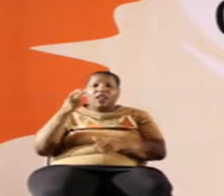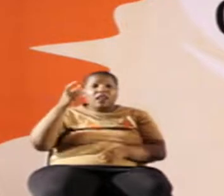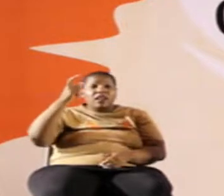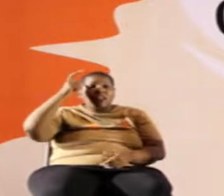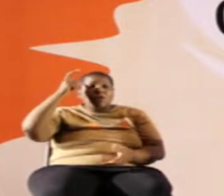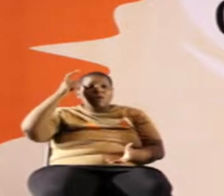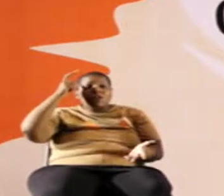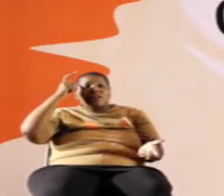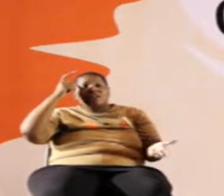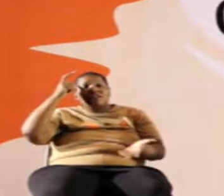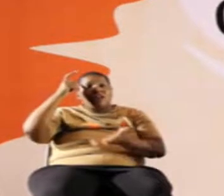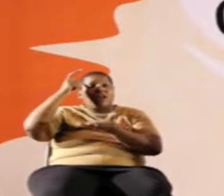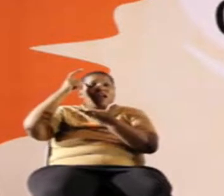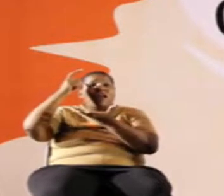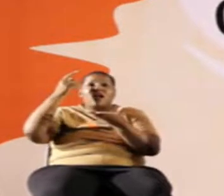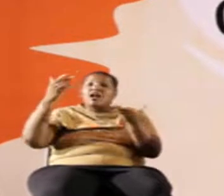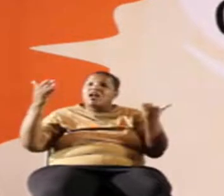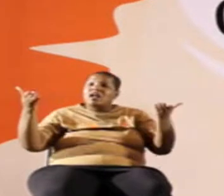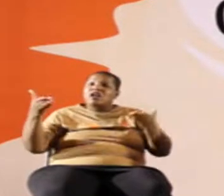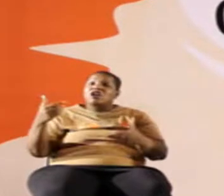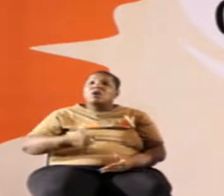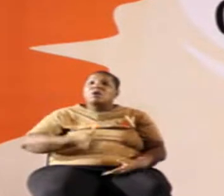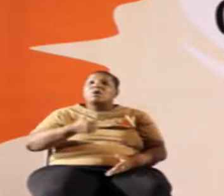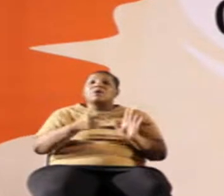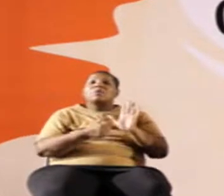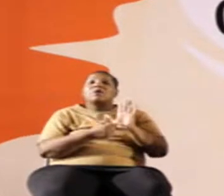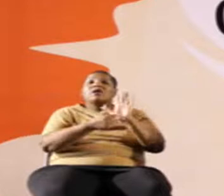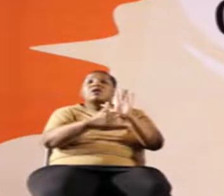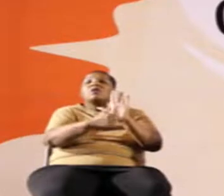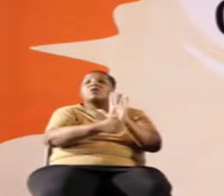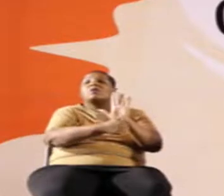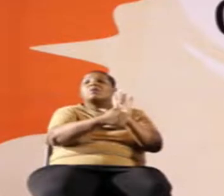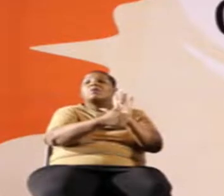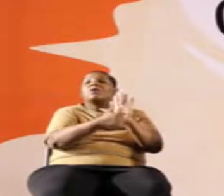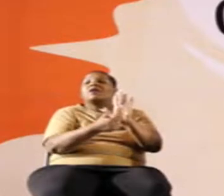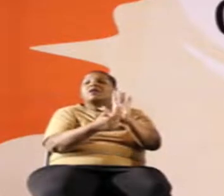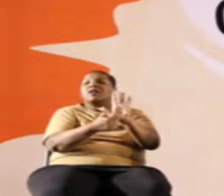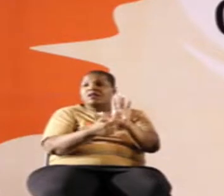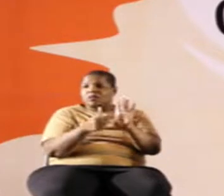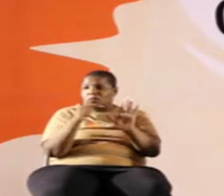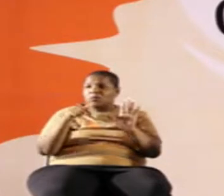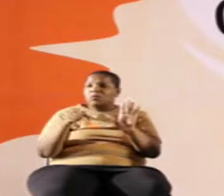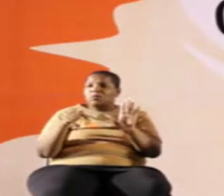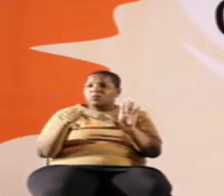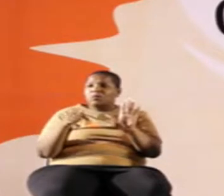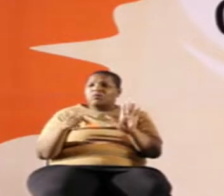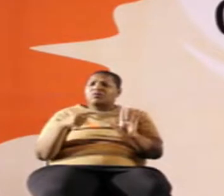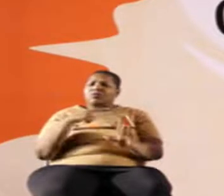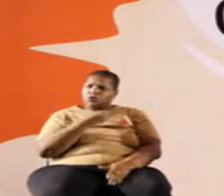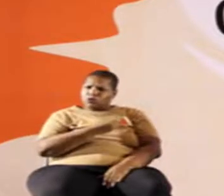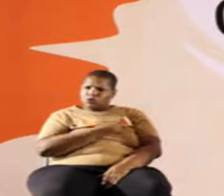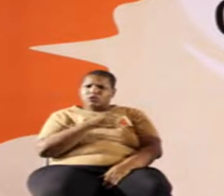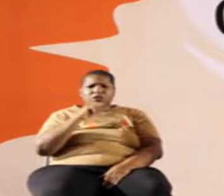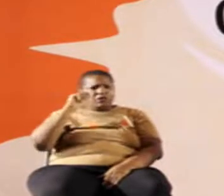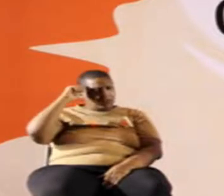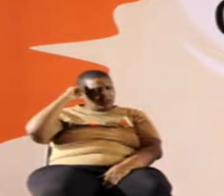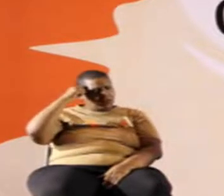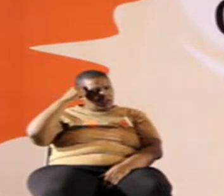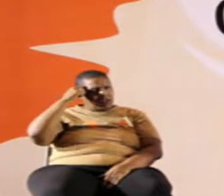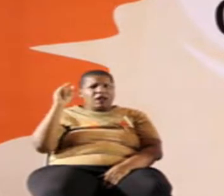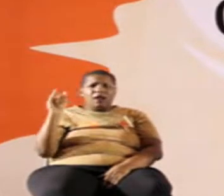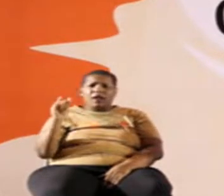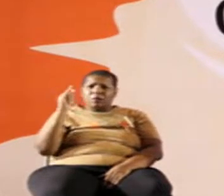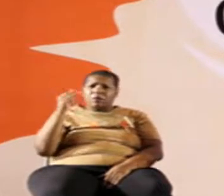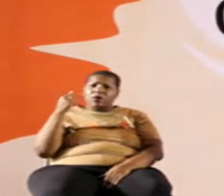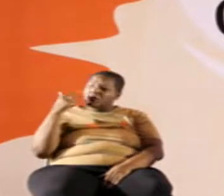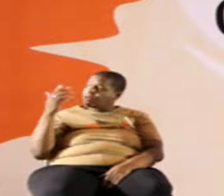aí. Está aqui, ó, no primeiro plano também. Aqui. Ó, né? O Vidas Negras importa lá